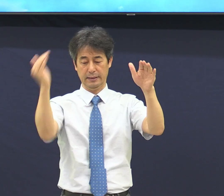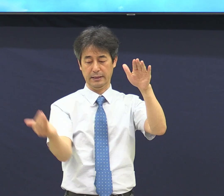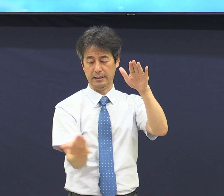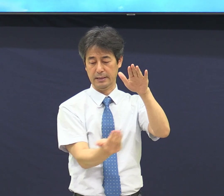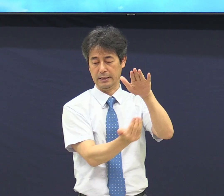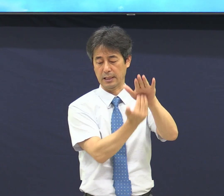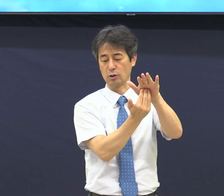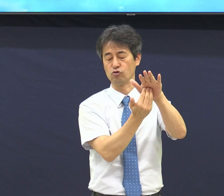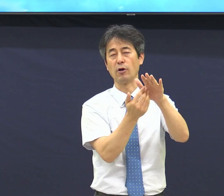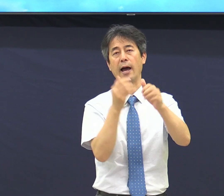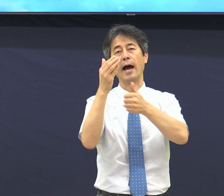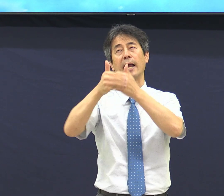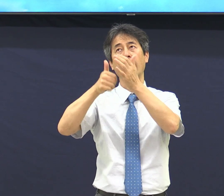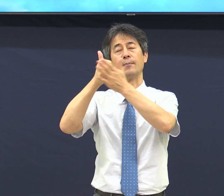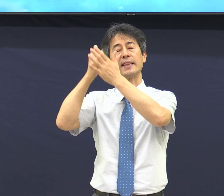창조의 목적을